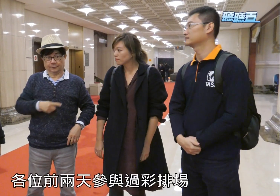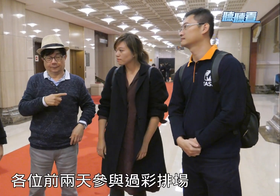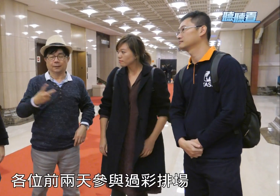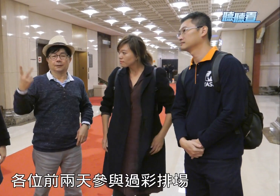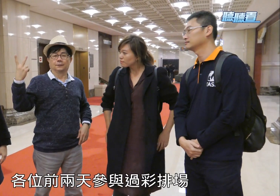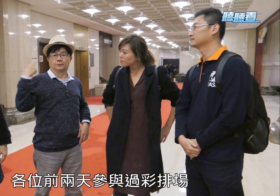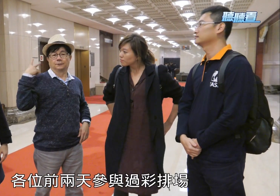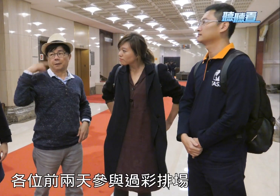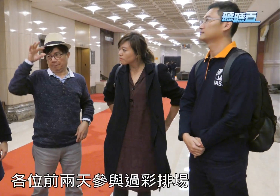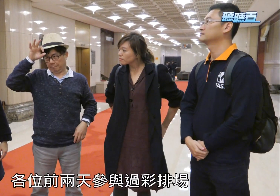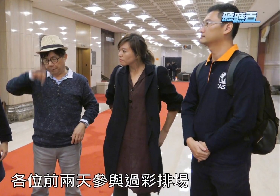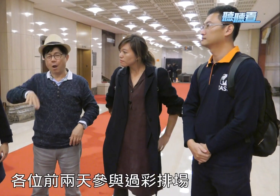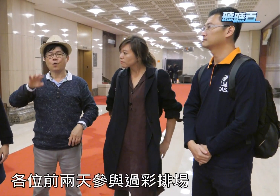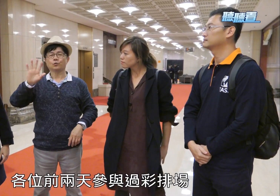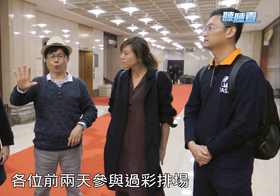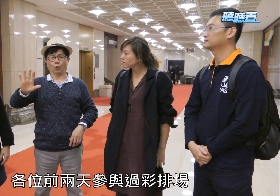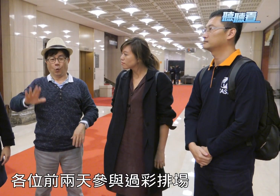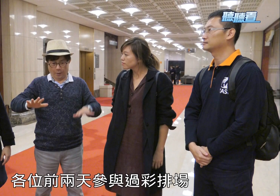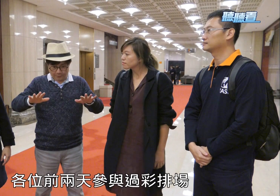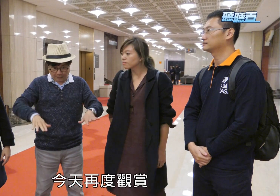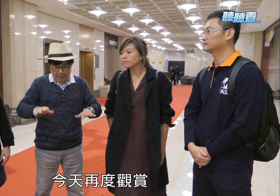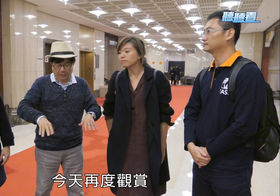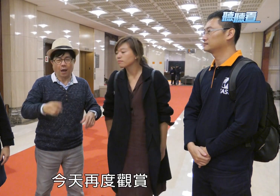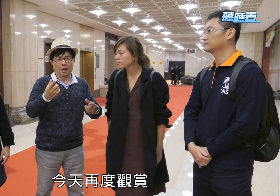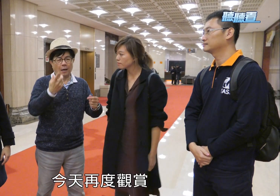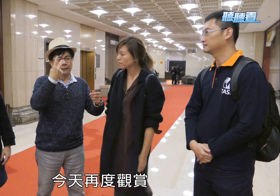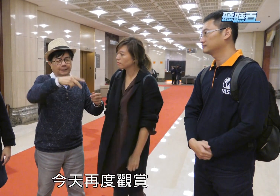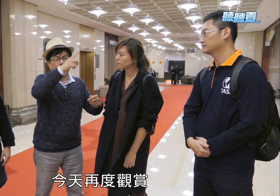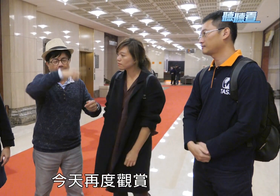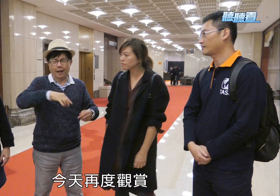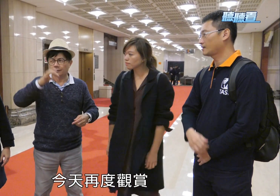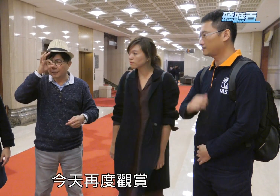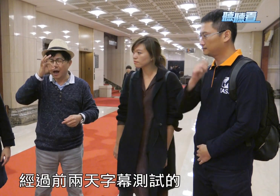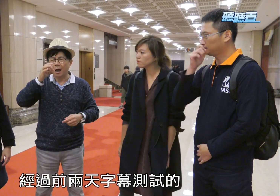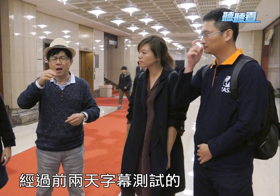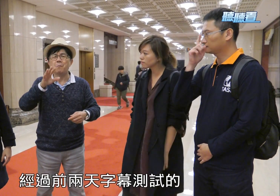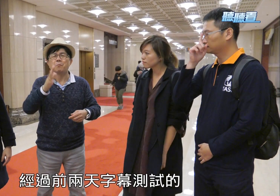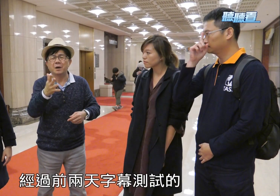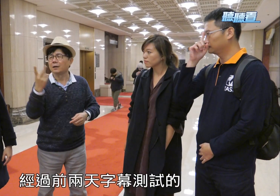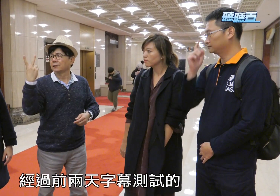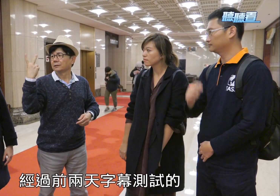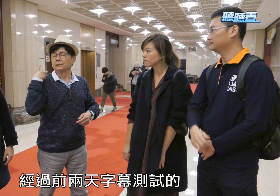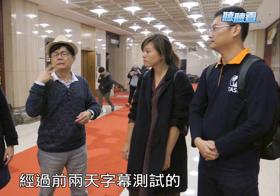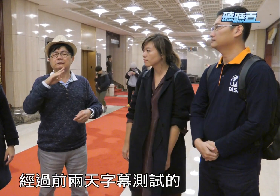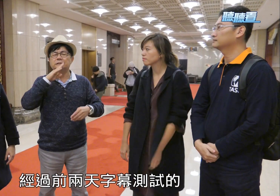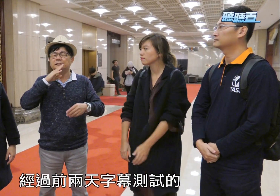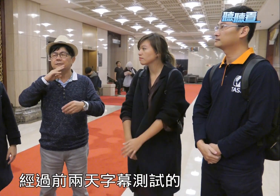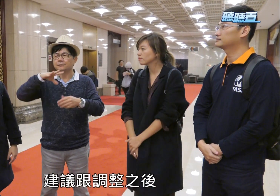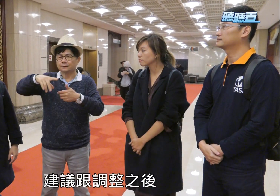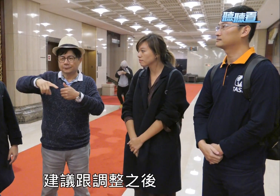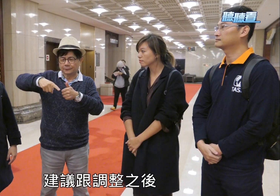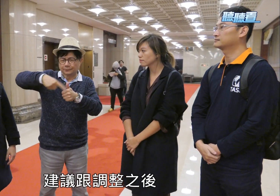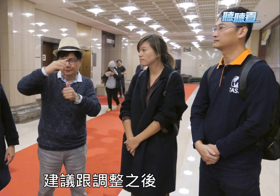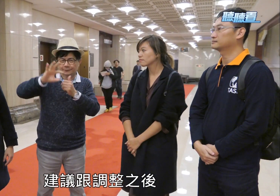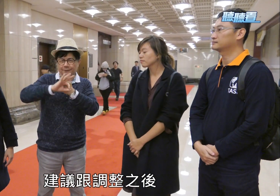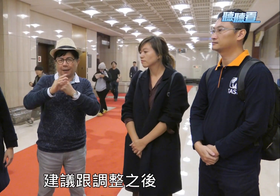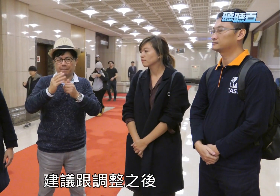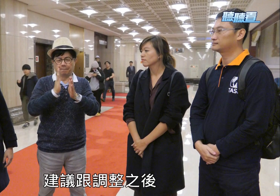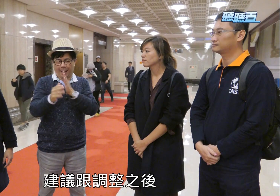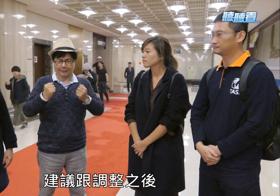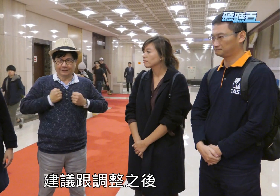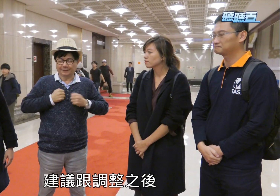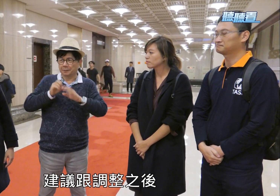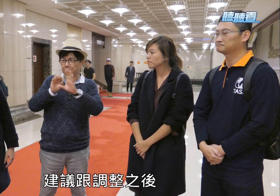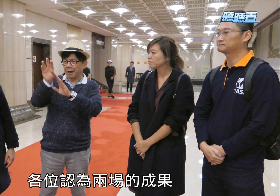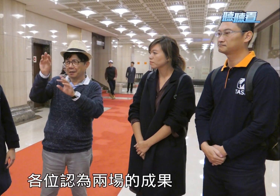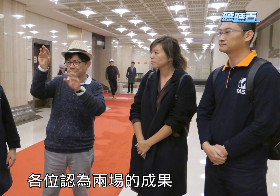各位前两天参与过彩排场啊，今天再度观赏，经过前两天字幕测试的建议跟调整之